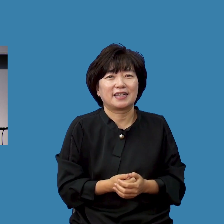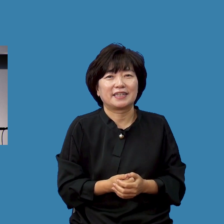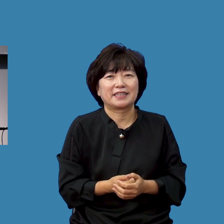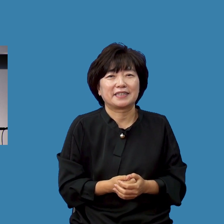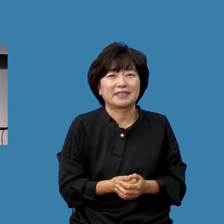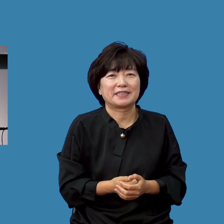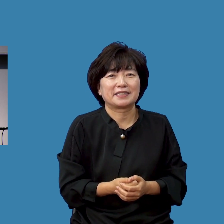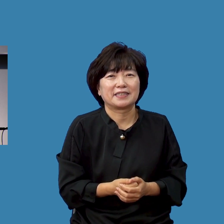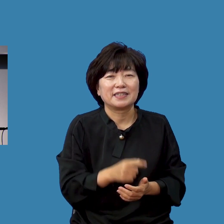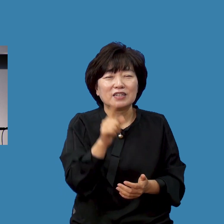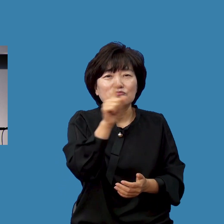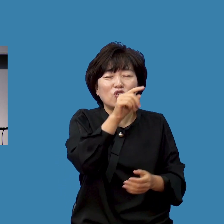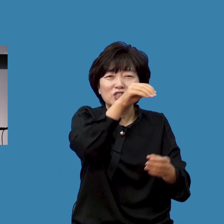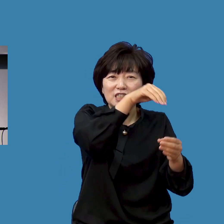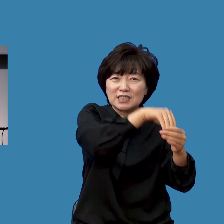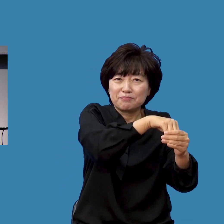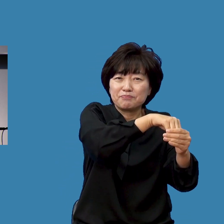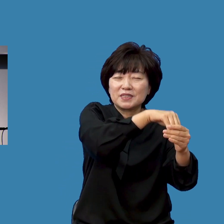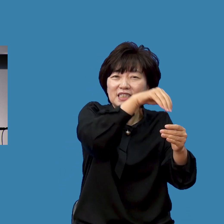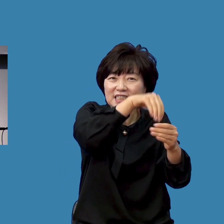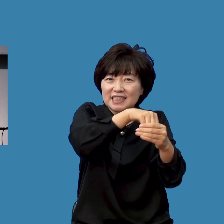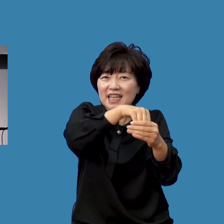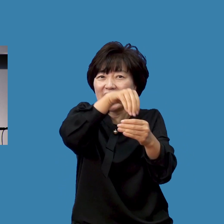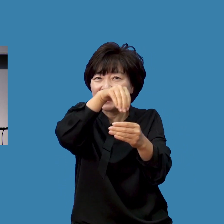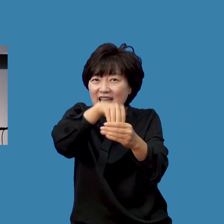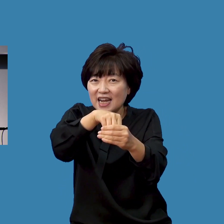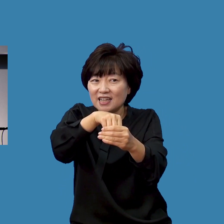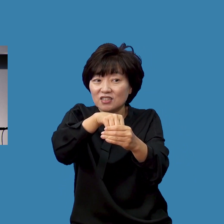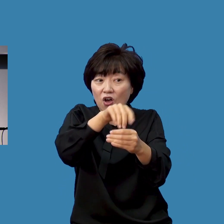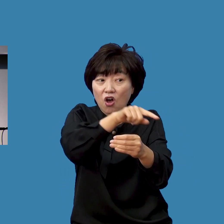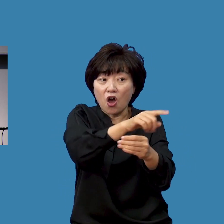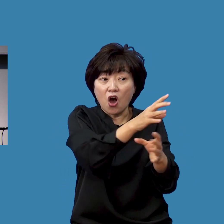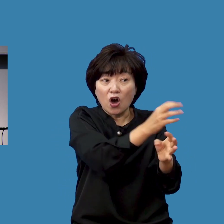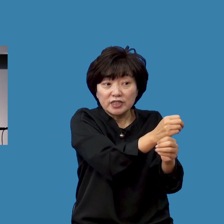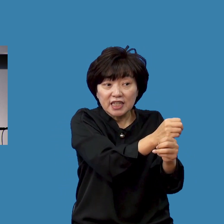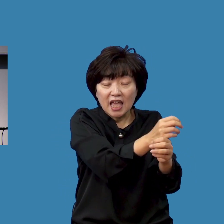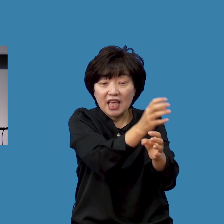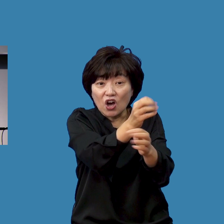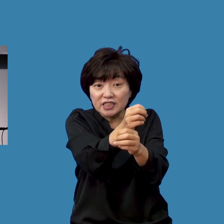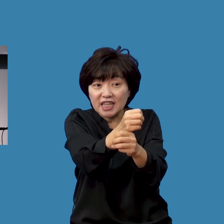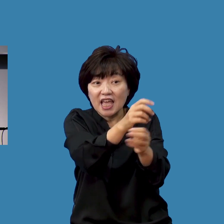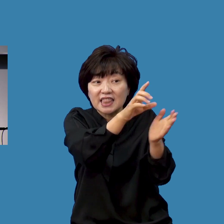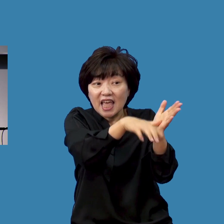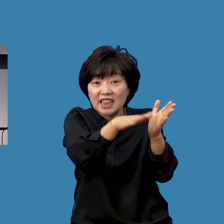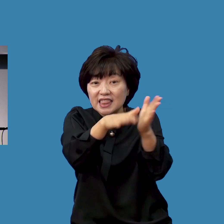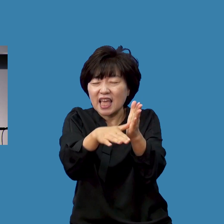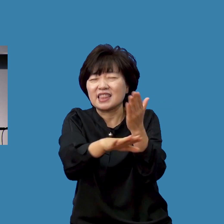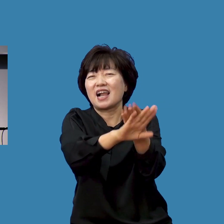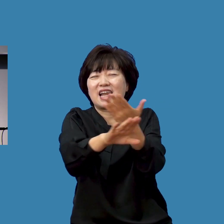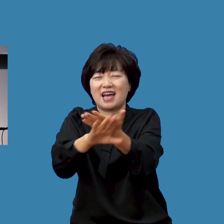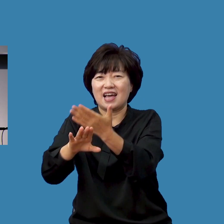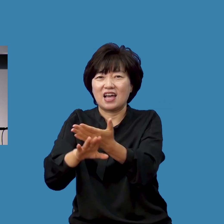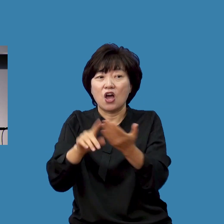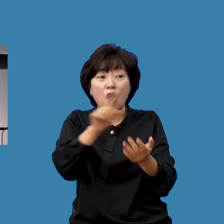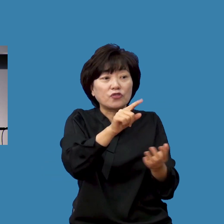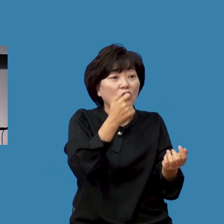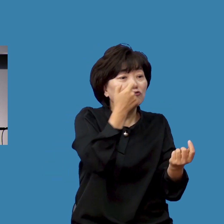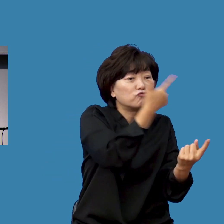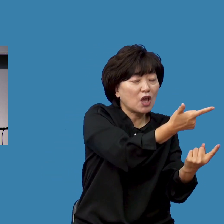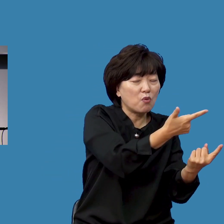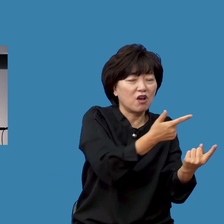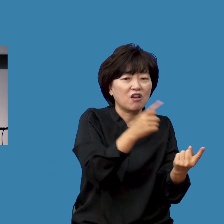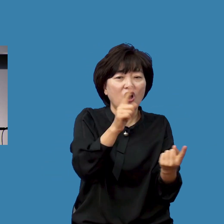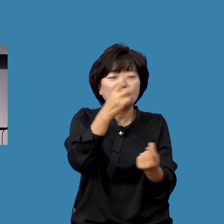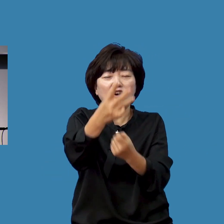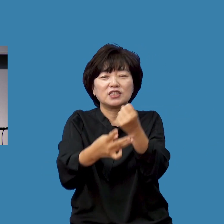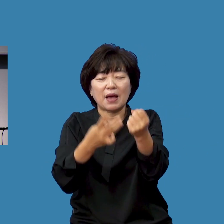여러분, 그 무엇을 심느냐에 따라서 각각의 정해져 있는 때가 있다는 거예요. 어떤 건 한 6개월 있어야지 거둘 수 있고, 또 어떤